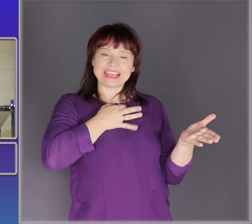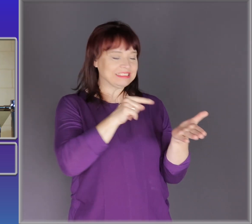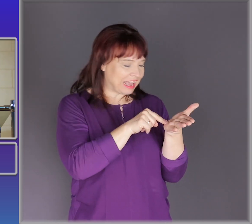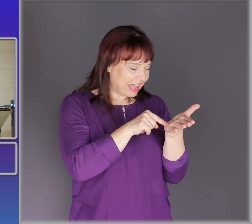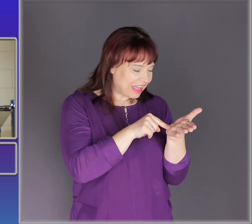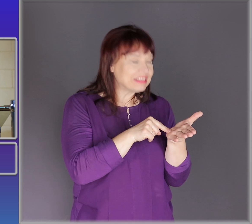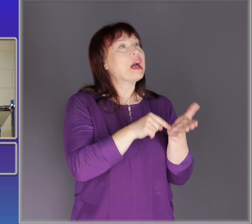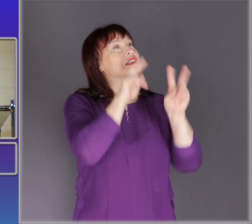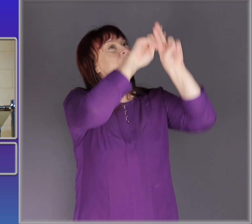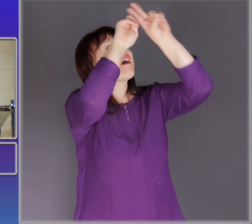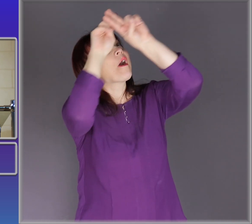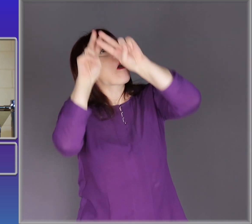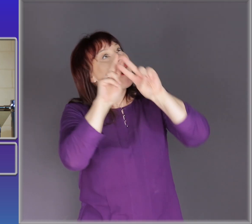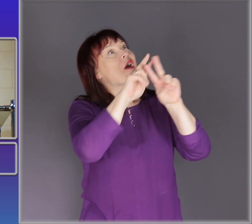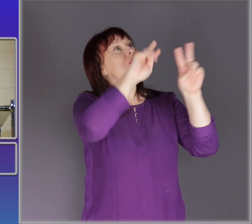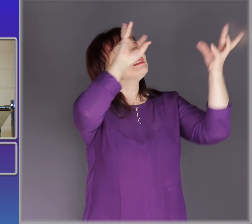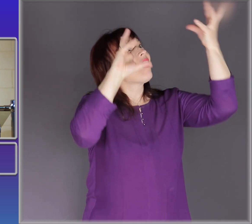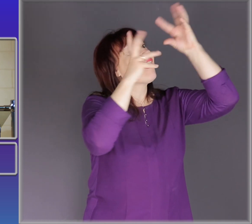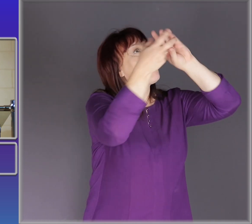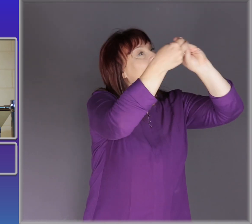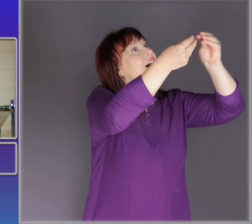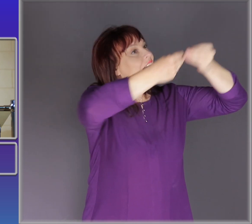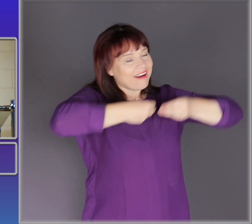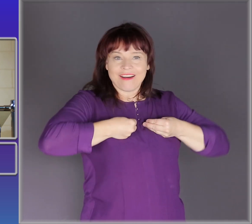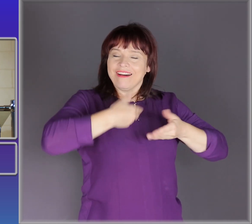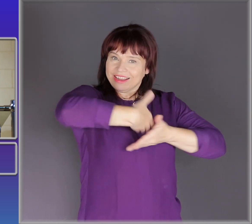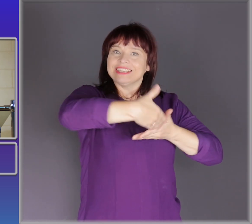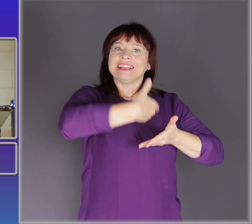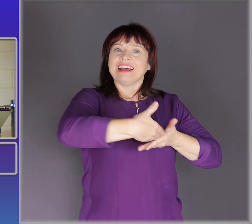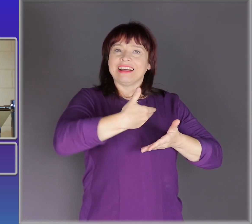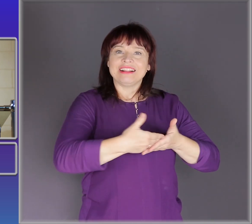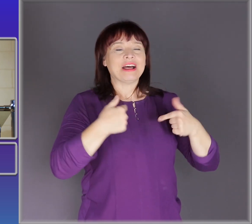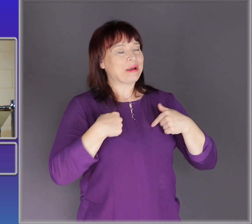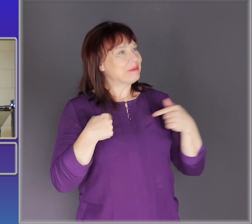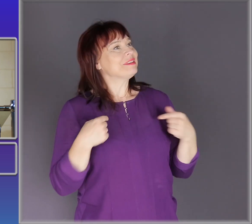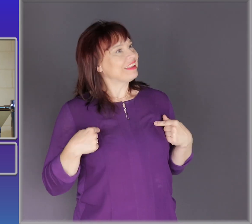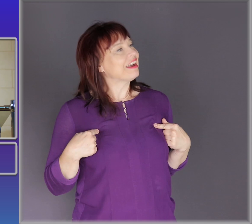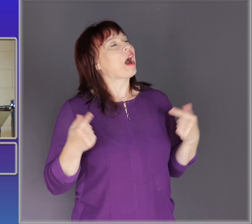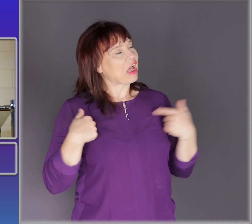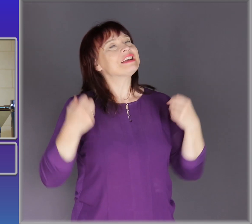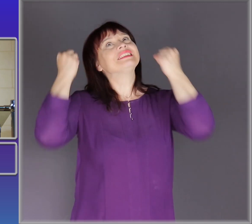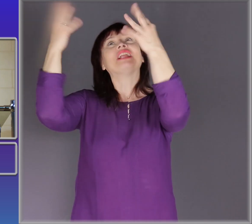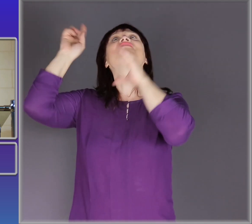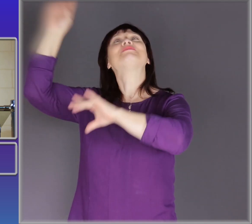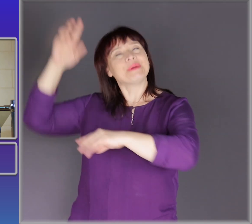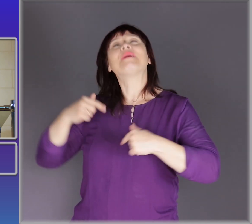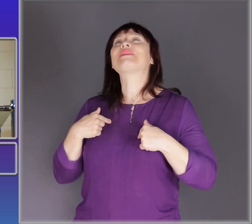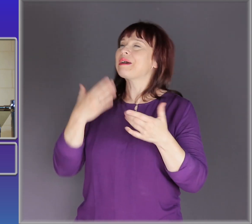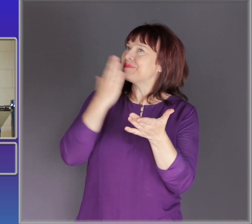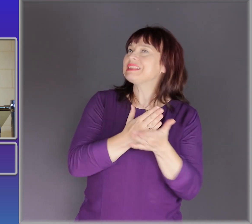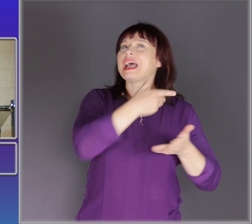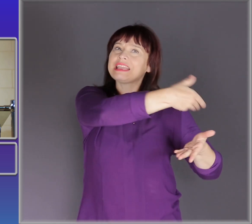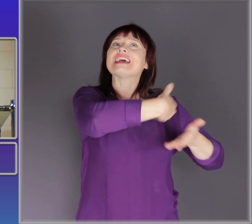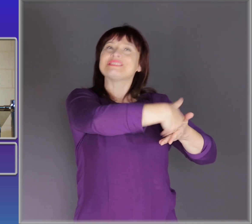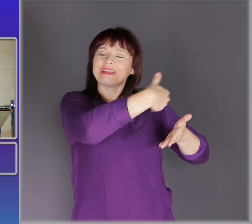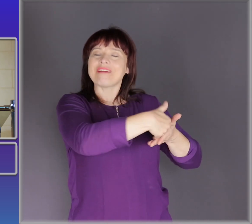вещи она посмотрела по звездам соединила все отдал вам не классные христианские гороскопа теперь мы славим бога у нас